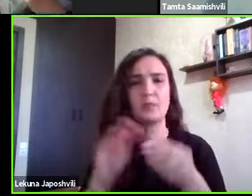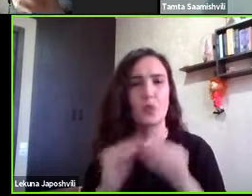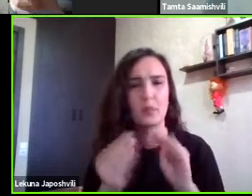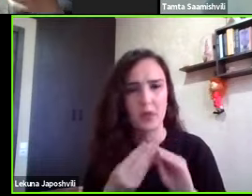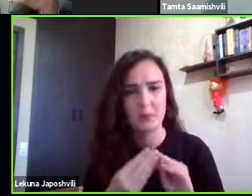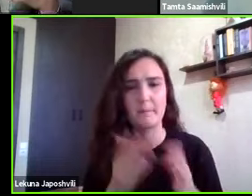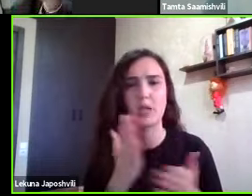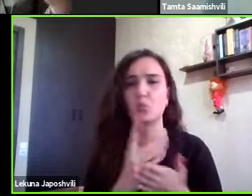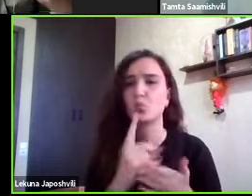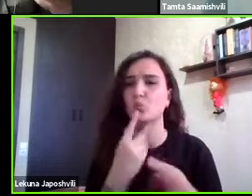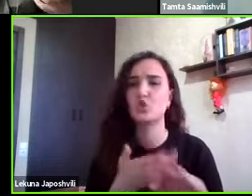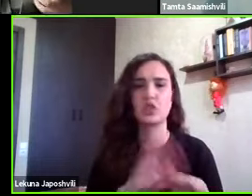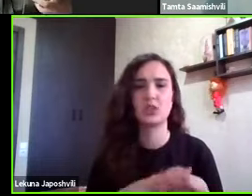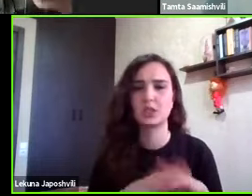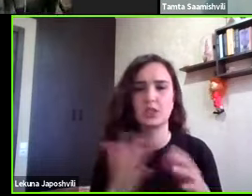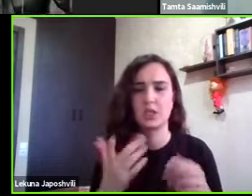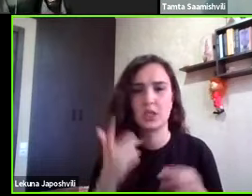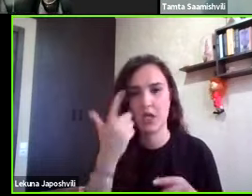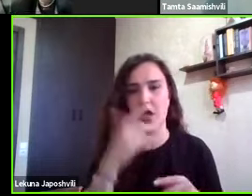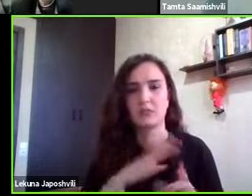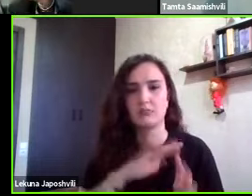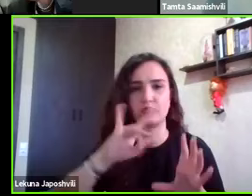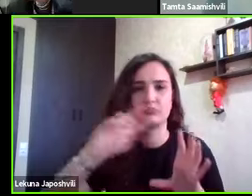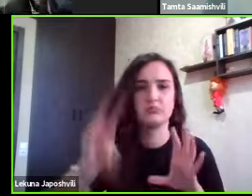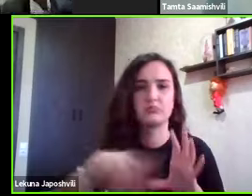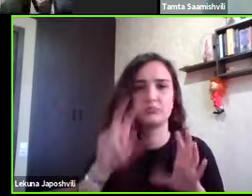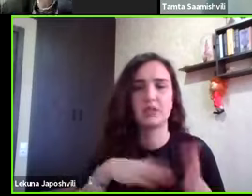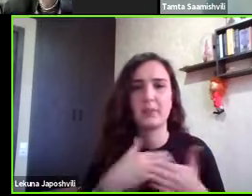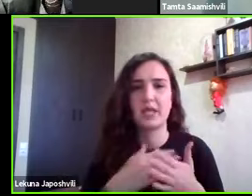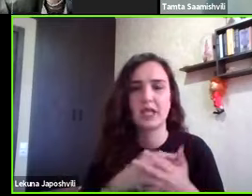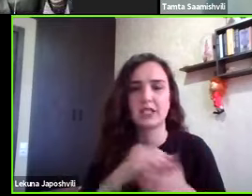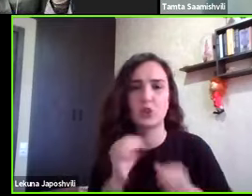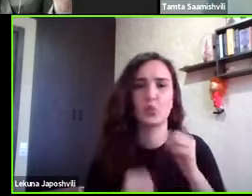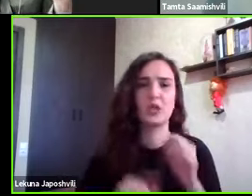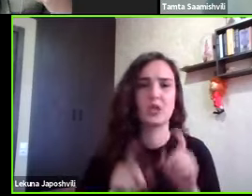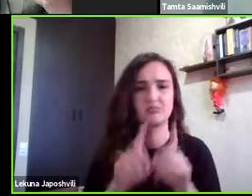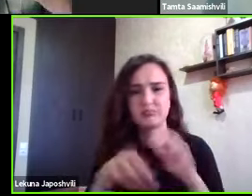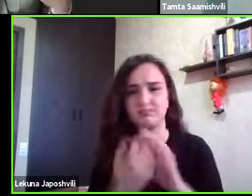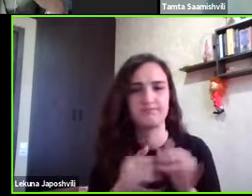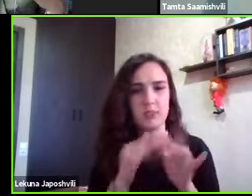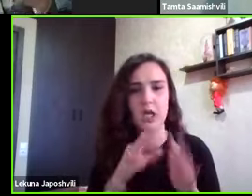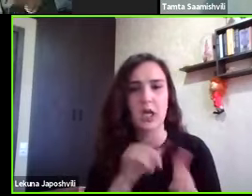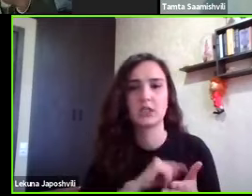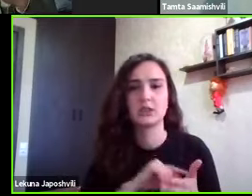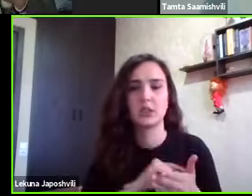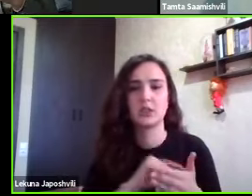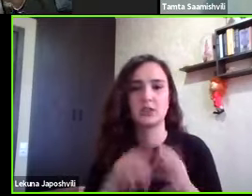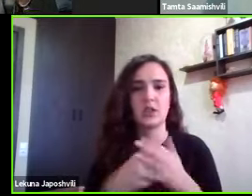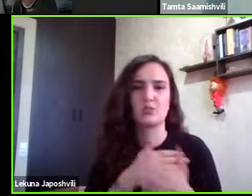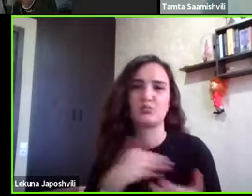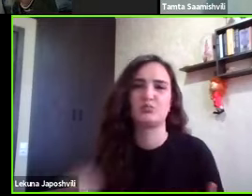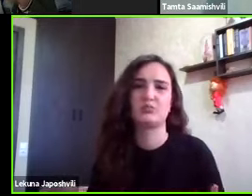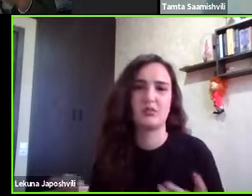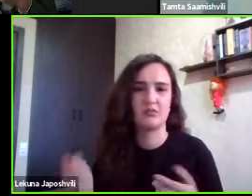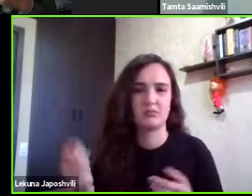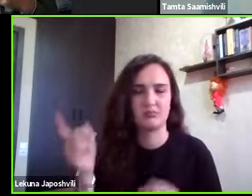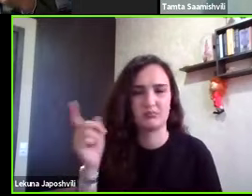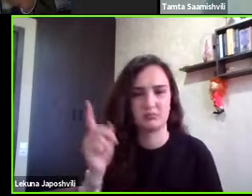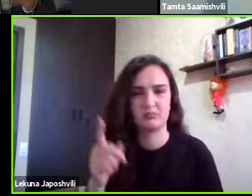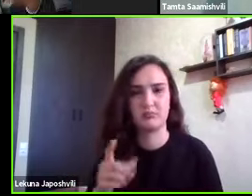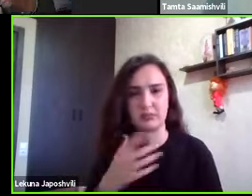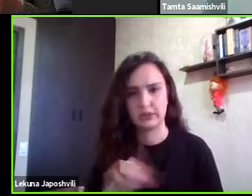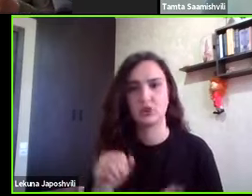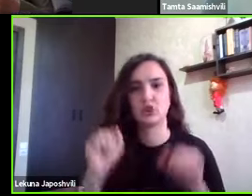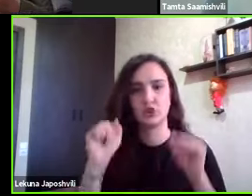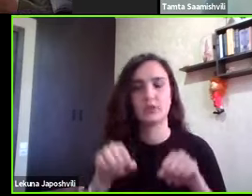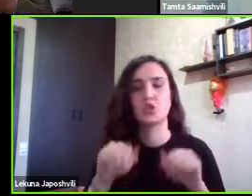და უჭირს თქვათ ჰიპერაქტიული ბავშვია და ხასიათი არ არის ხელების დაბანის,